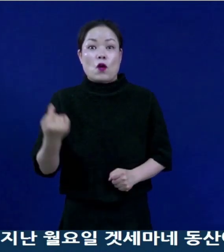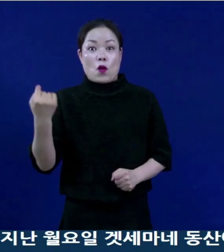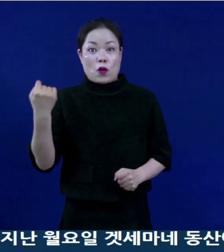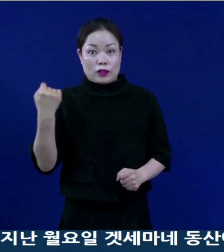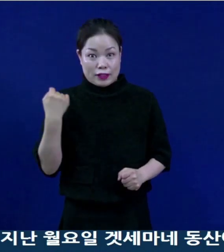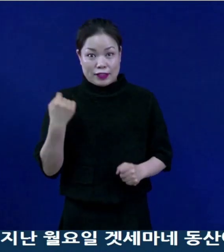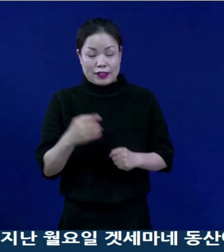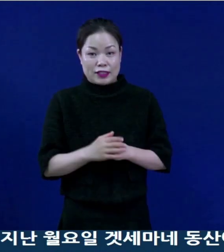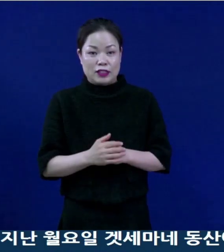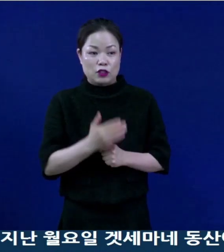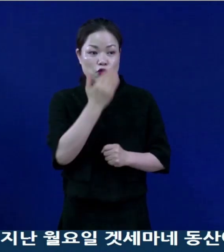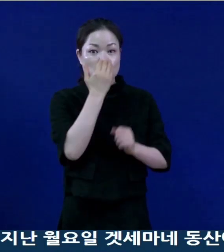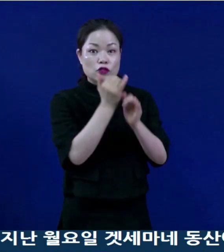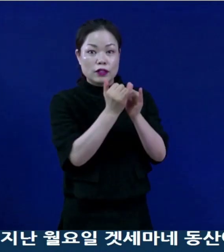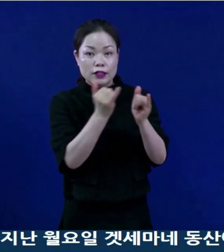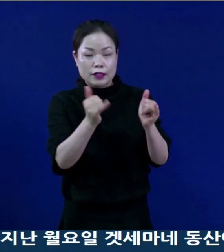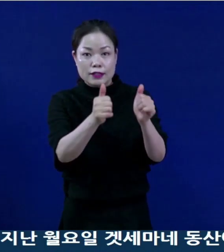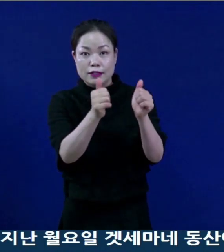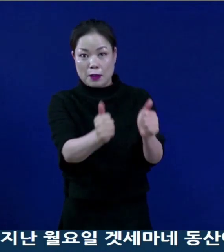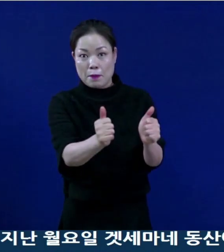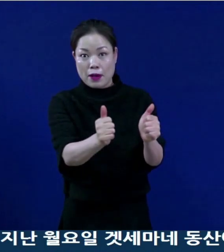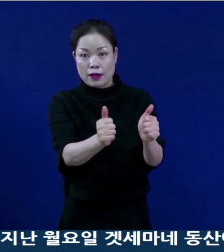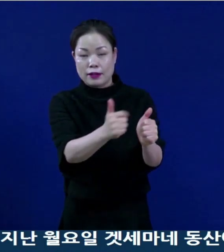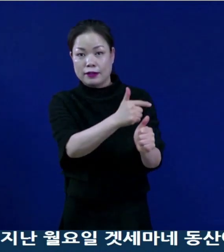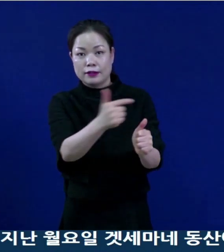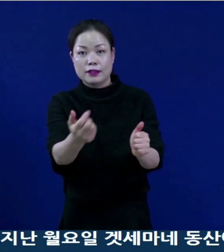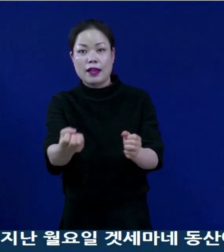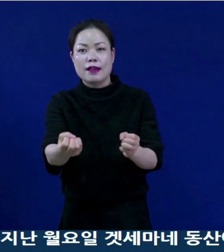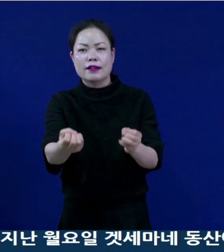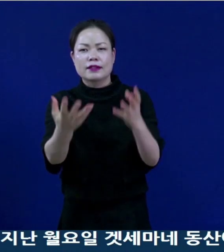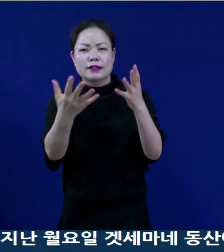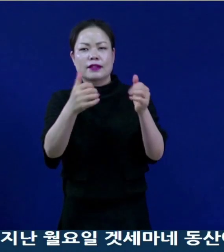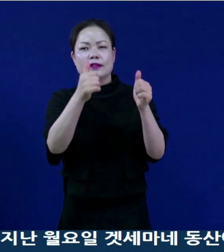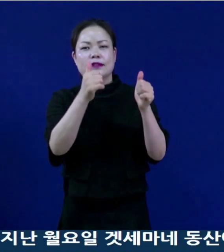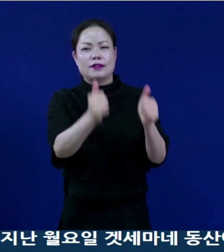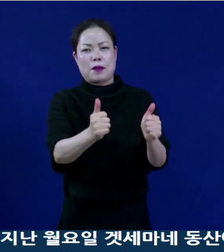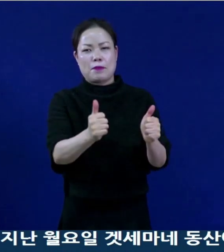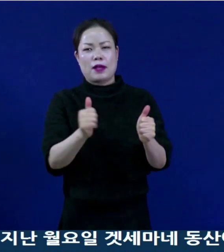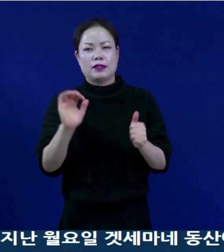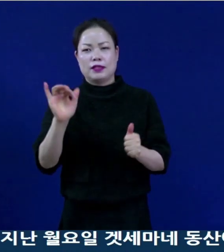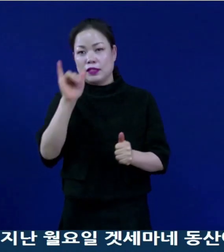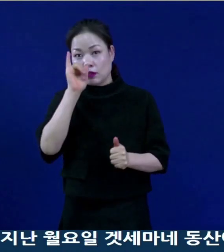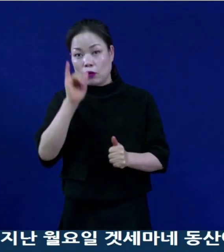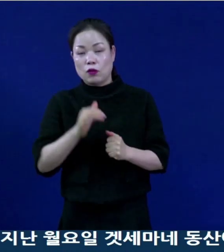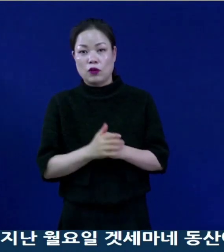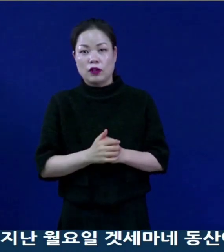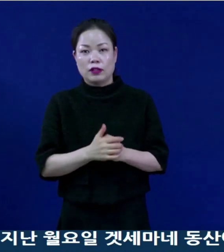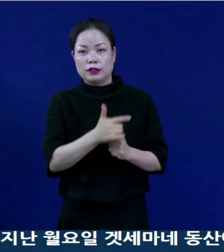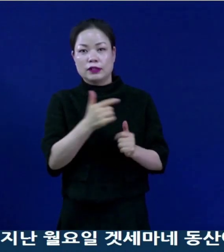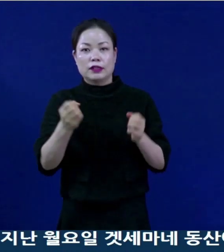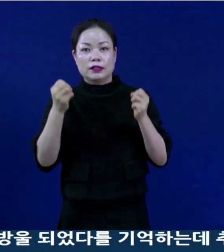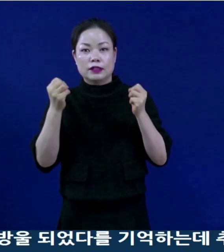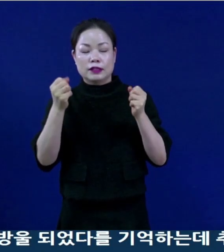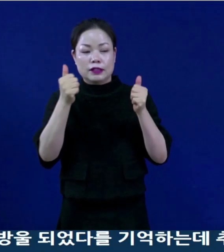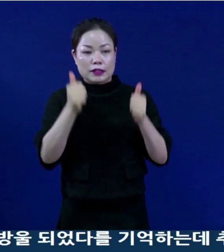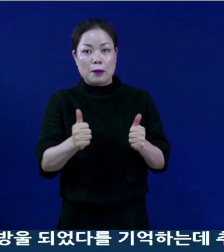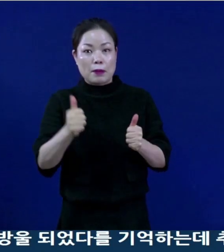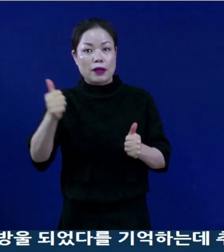어저께 유대인들에게 재판을 받죠. 대제사장에게 재판을 받습니다. 대제사장에게 재판 받을